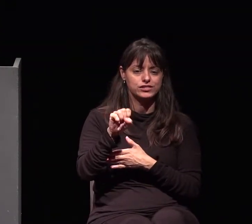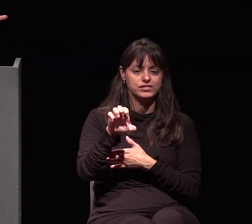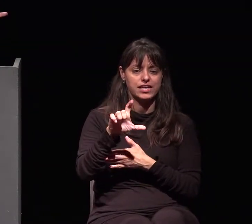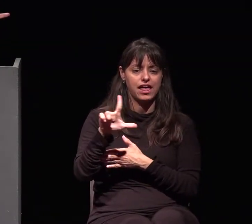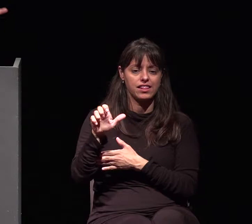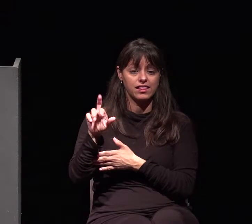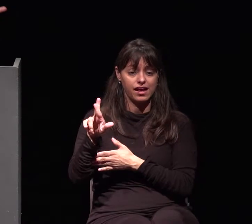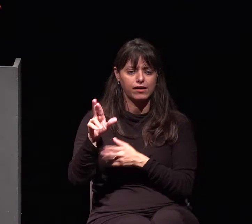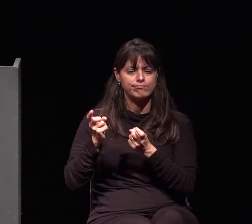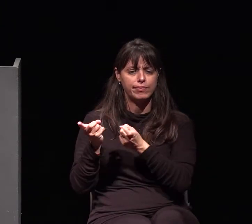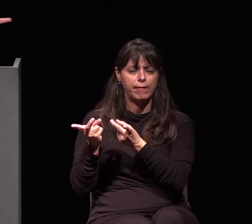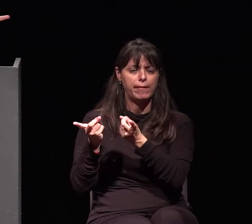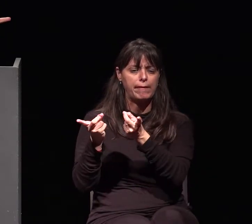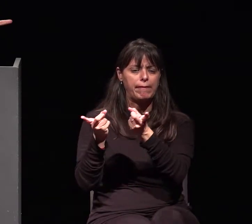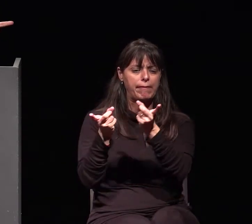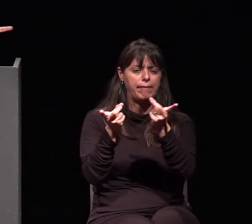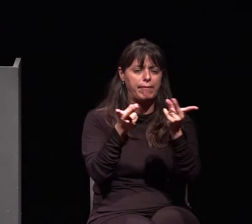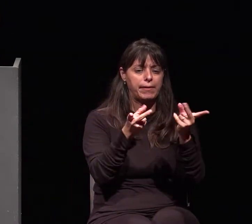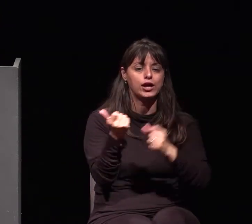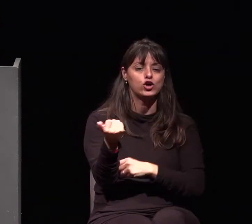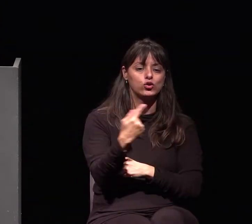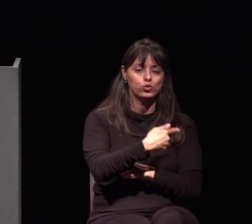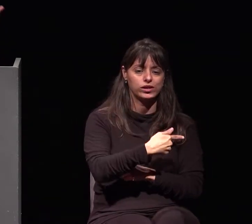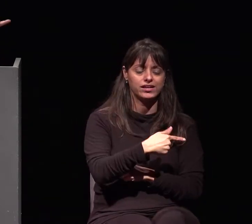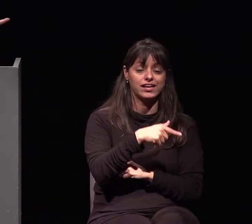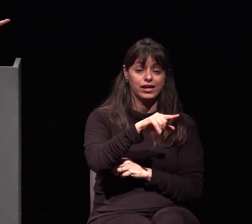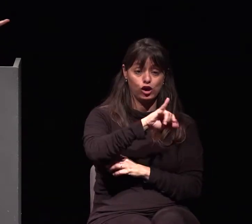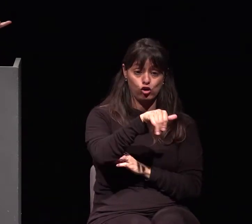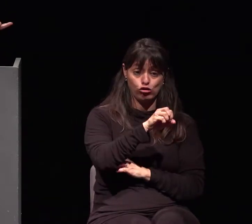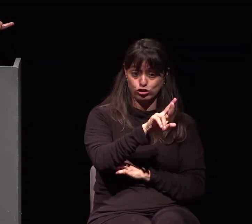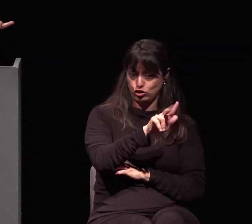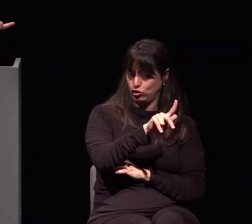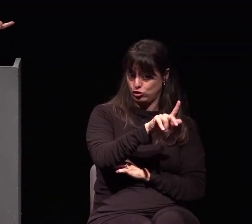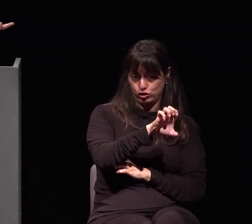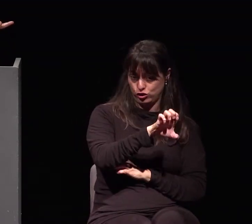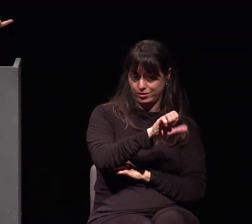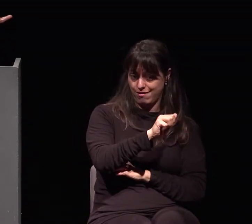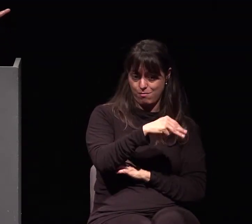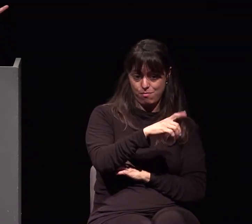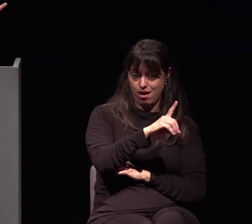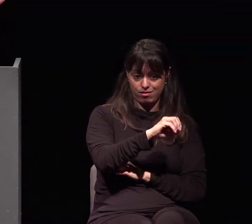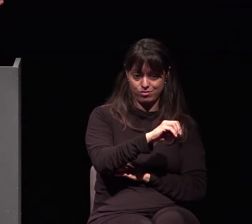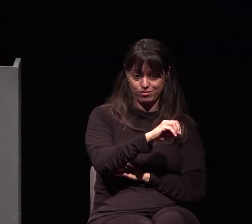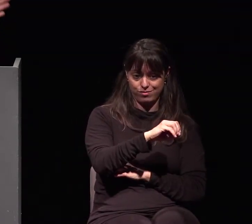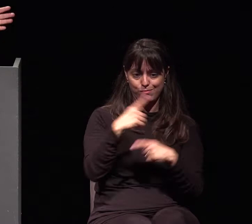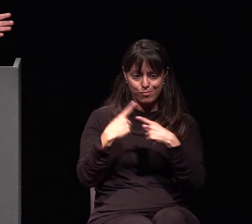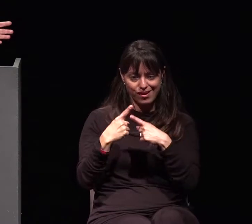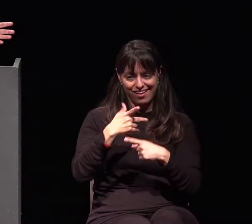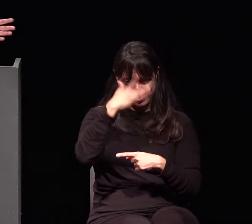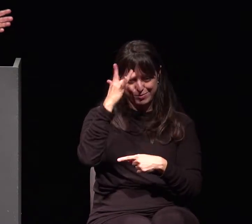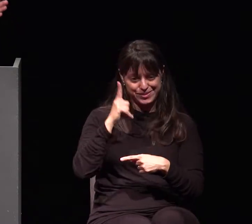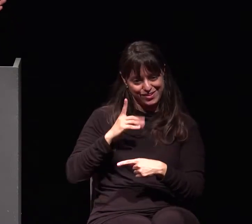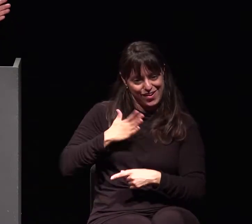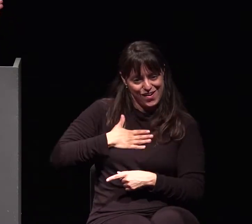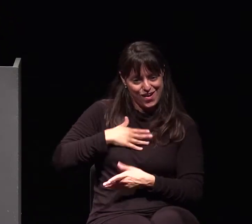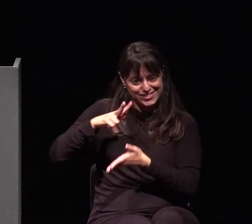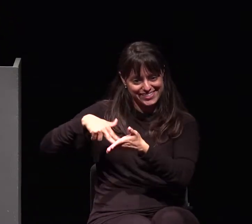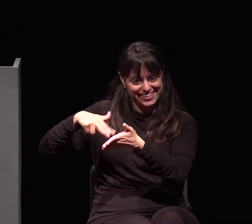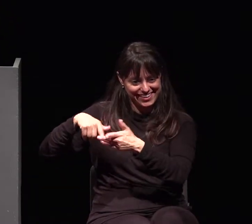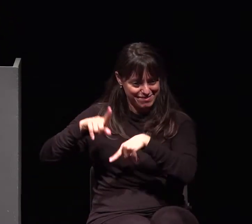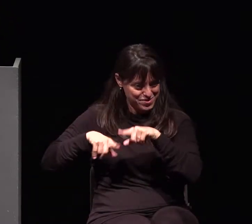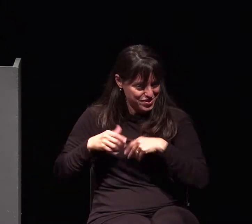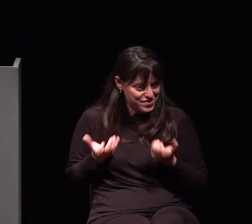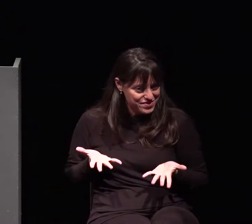vendeu mais que o Jorge Amado, que é o escritor best-seller do Brasil. Então, ela tinha